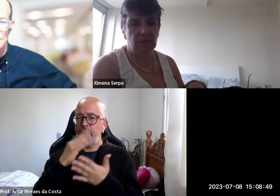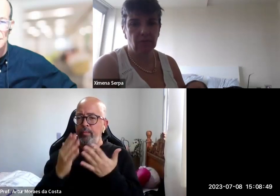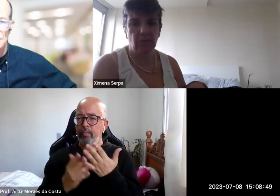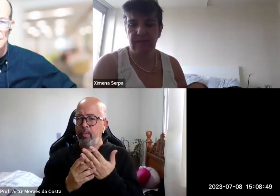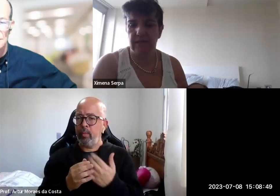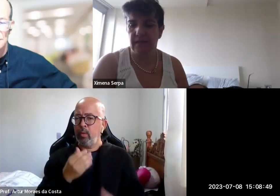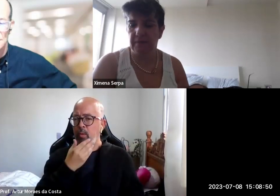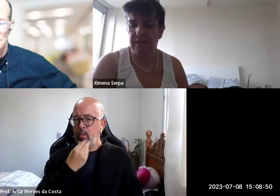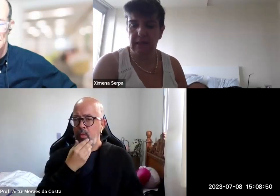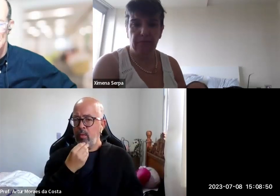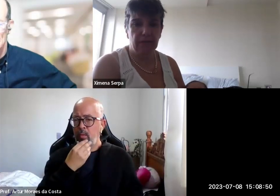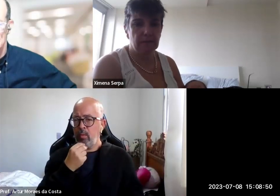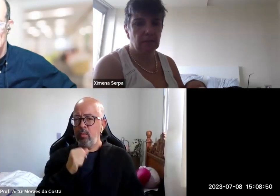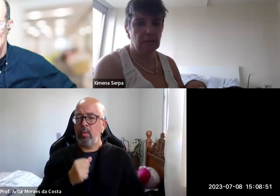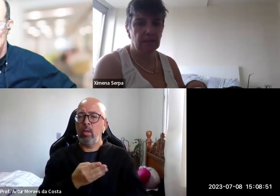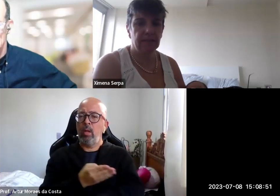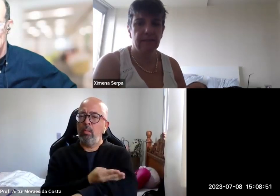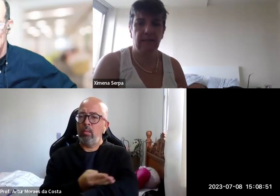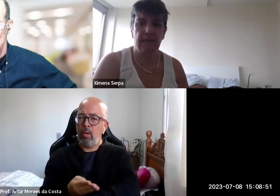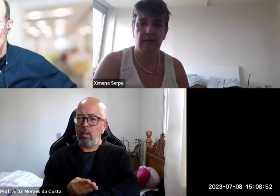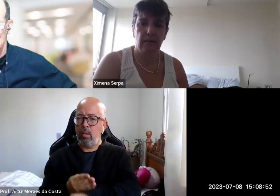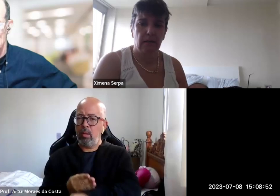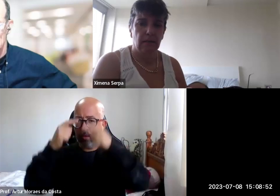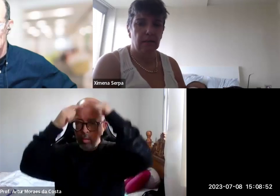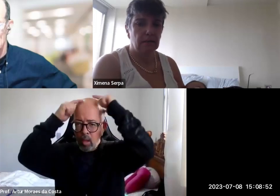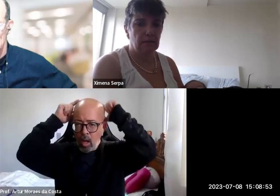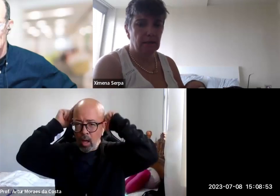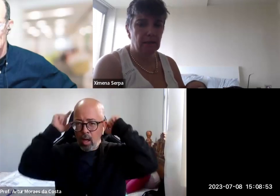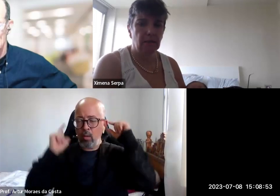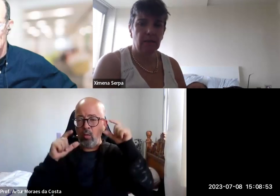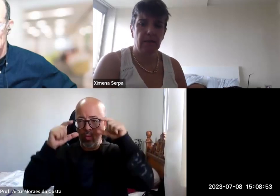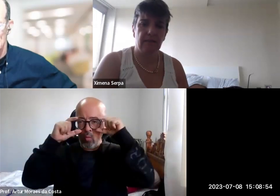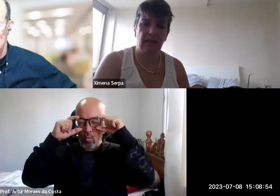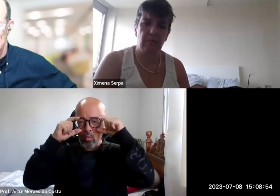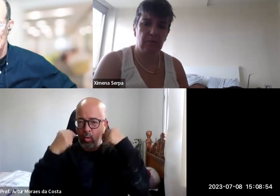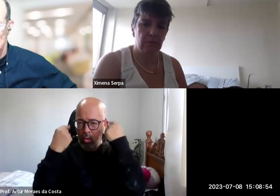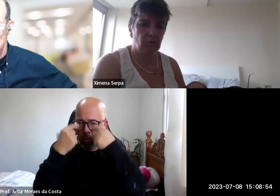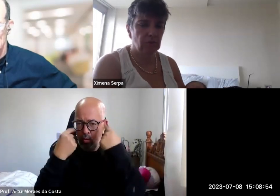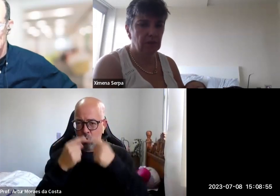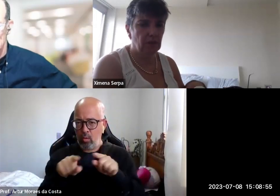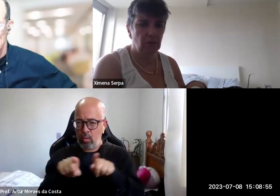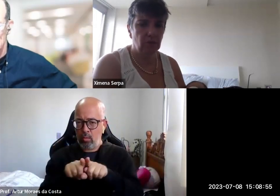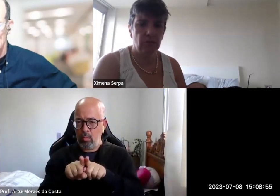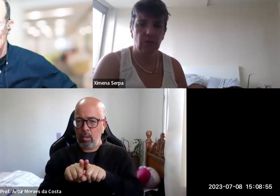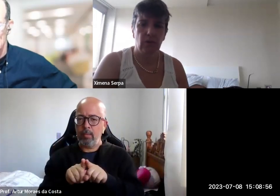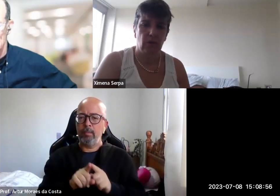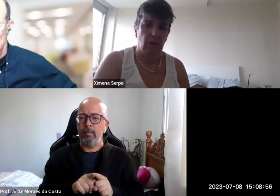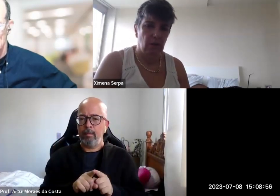está el profesor Arturo que es el de libras Clara tiene es calvo